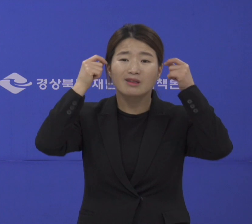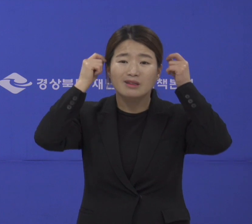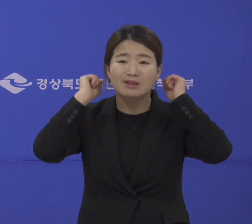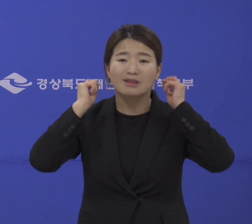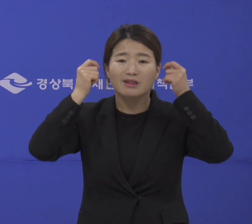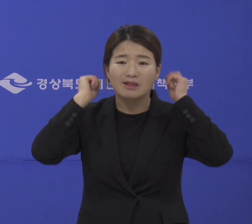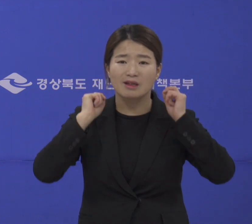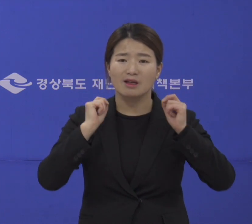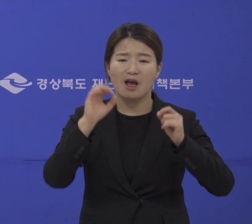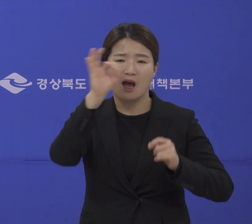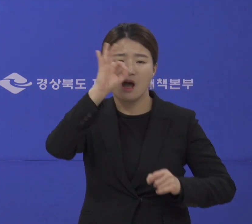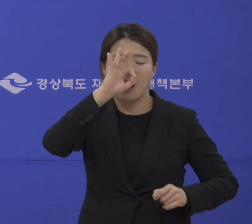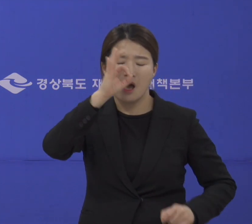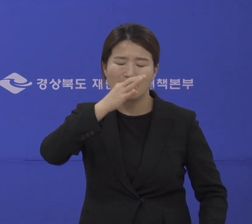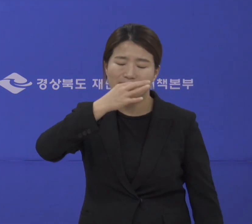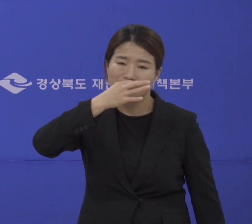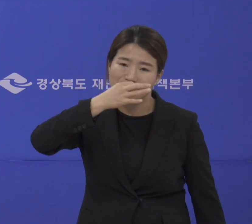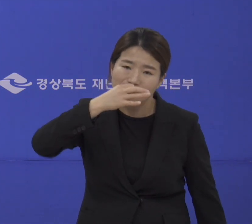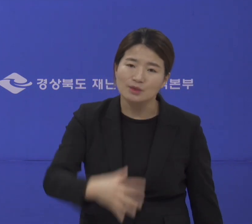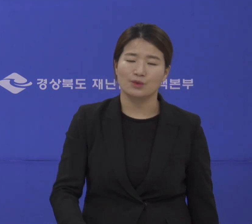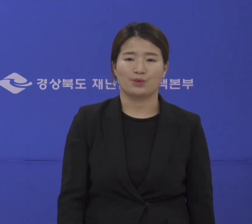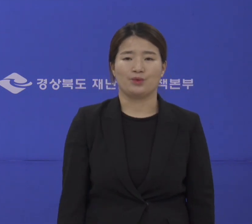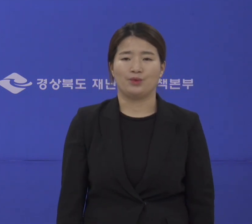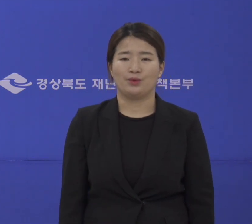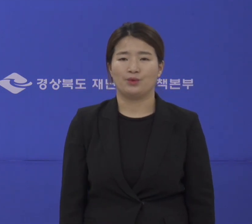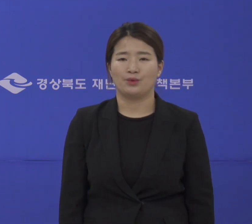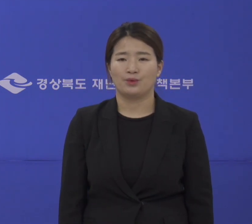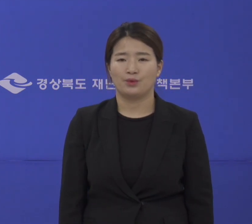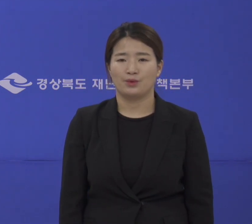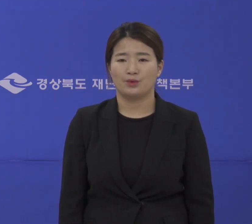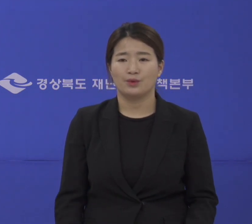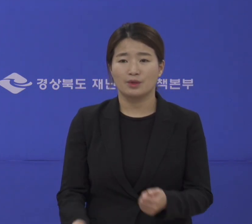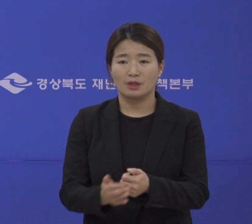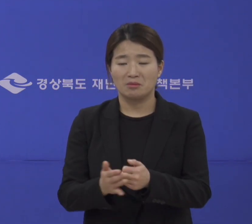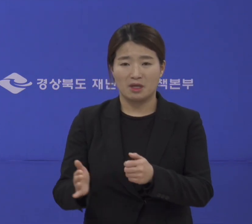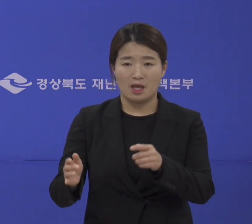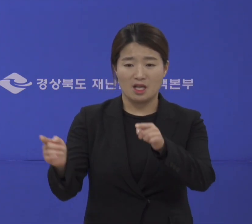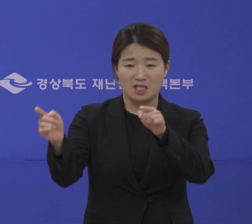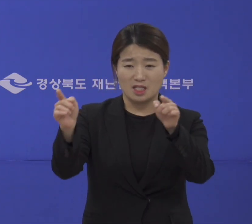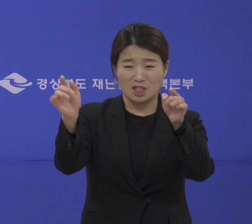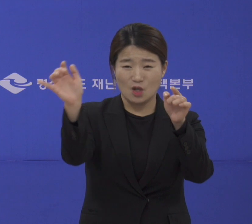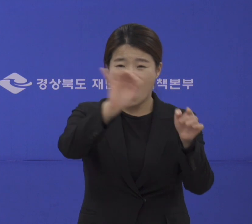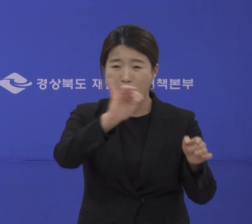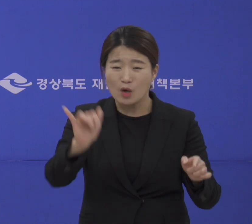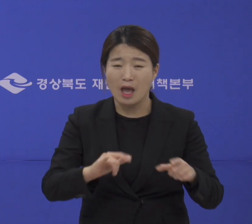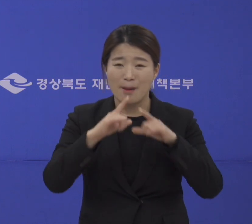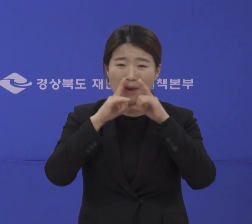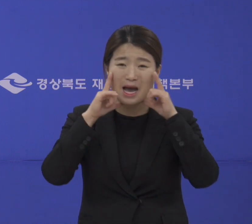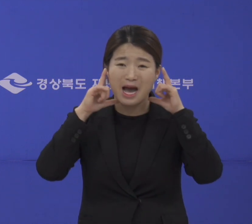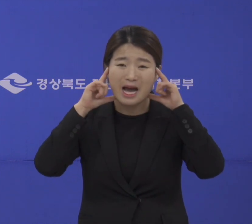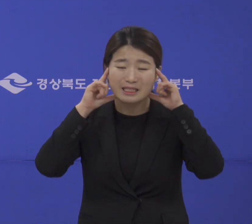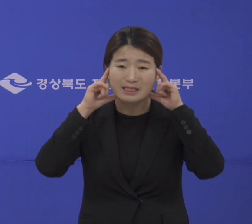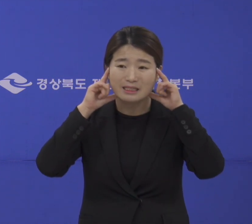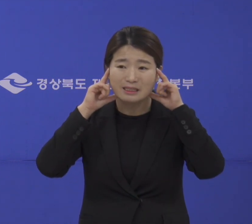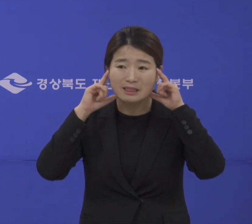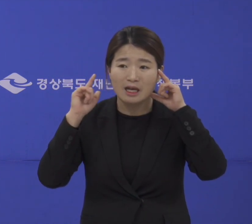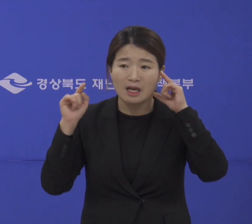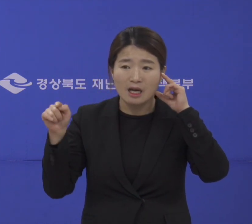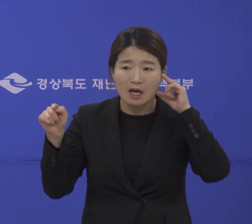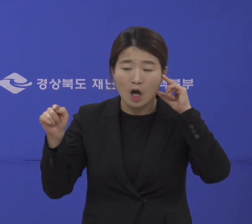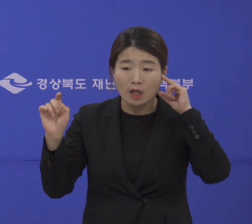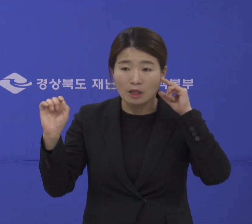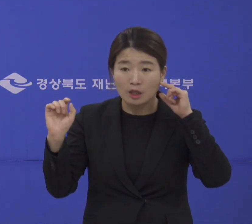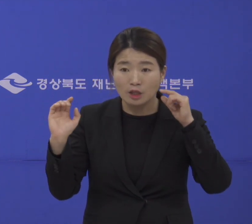부품 구하는 것도 굉장히 힘들어졌다. 그래서 전국의 마스크 대란이 이걸로 인해서